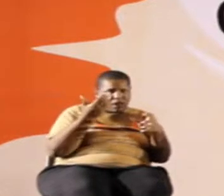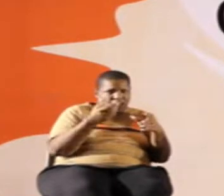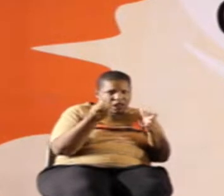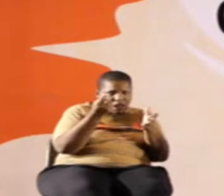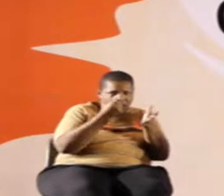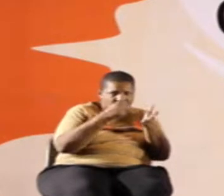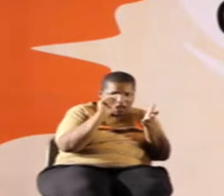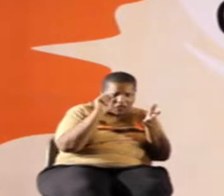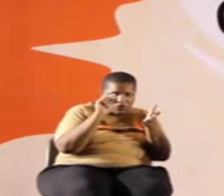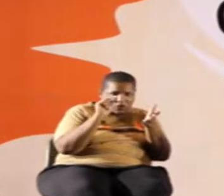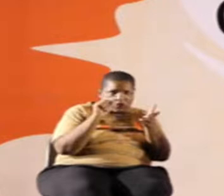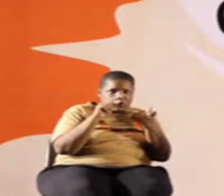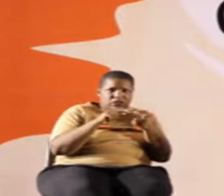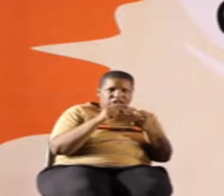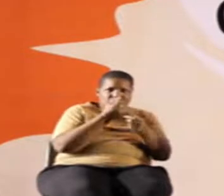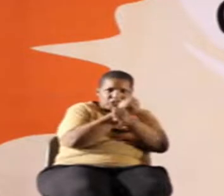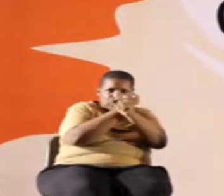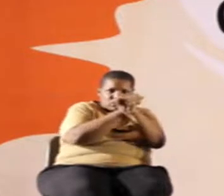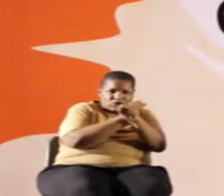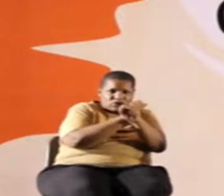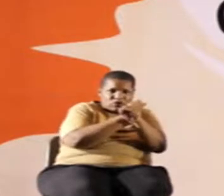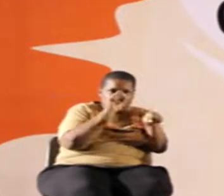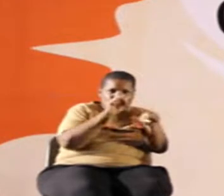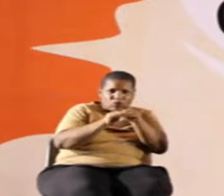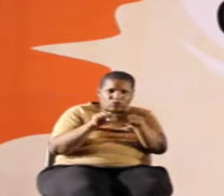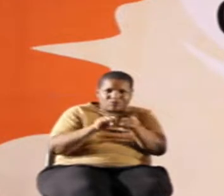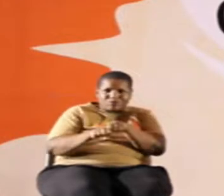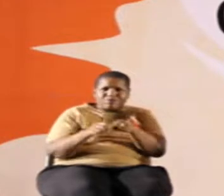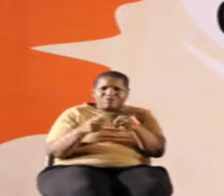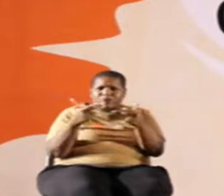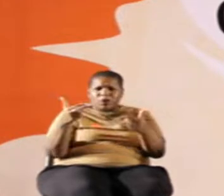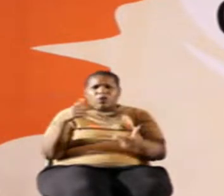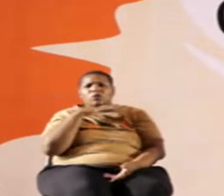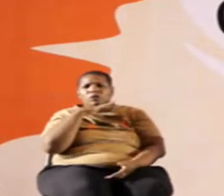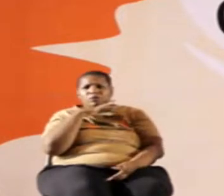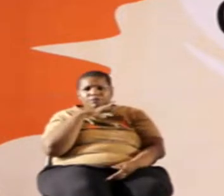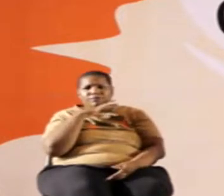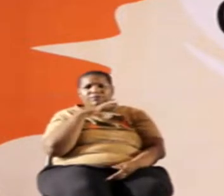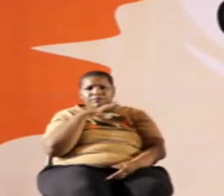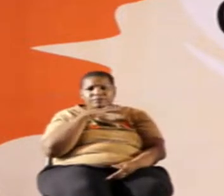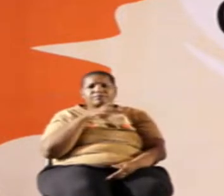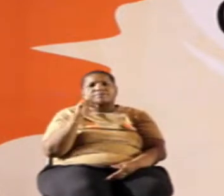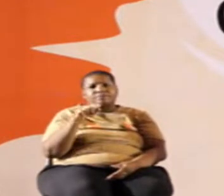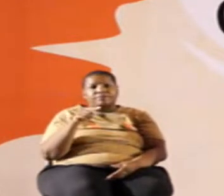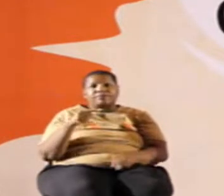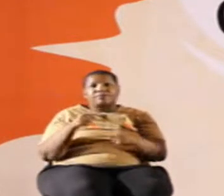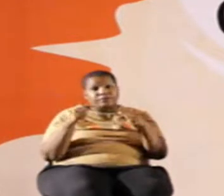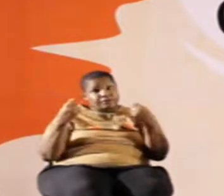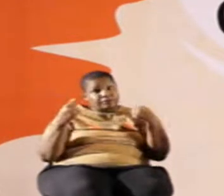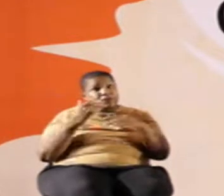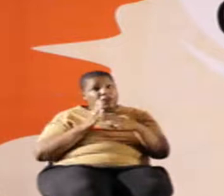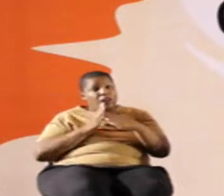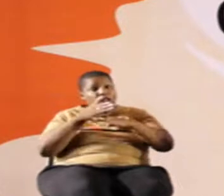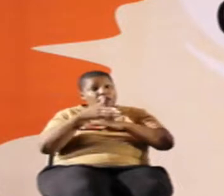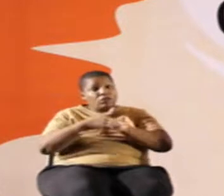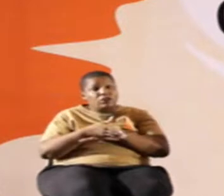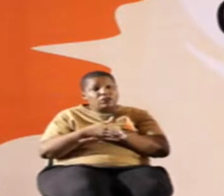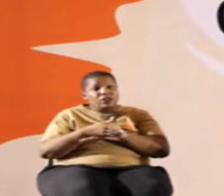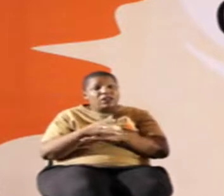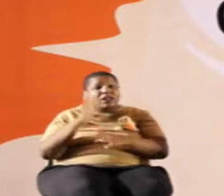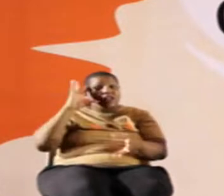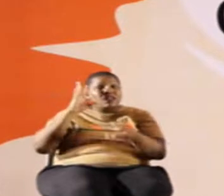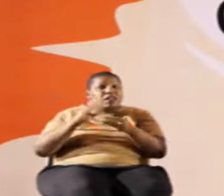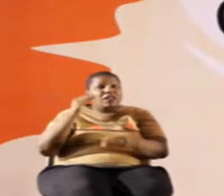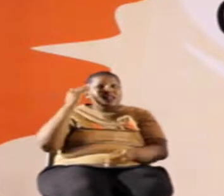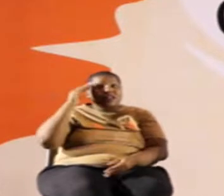assinatura escravidão e genocídios, é uma coisa muito ruim. Não é? Mas é preciso atravessar esse túnel, entender